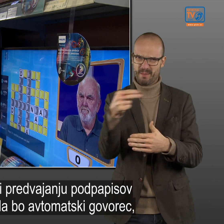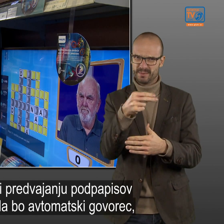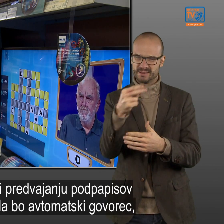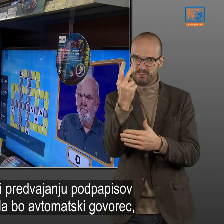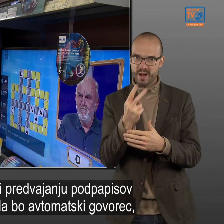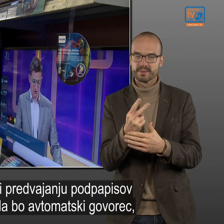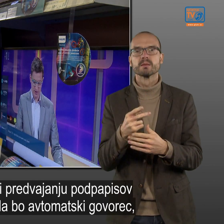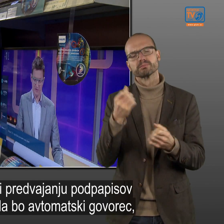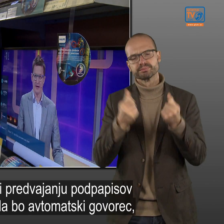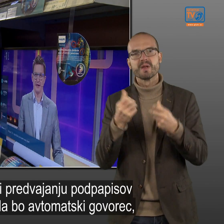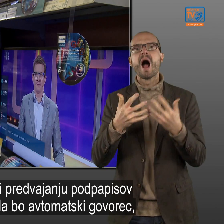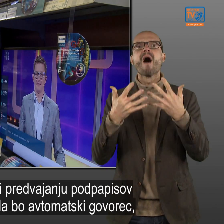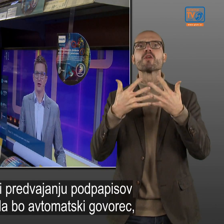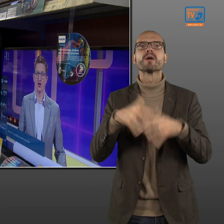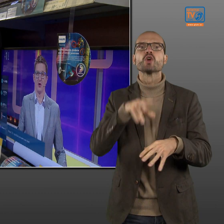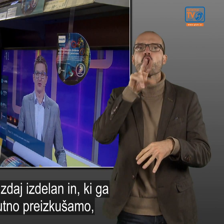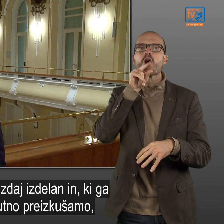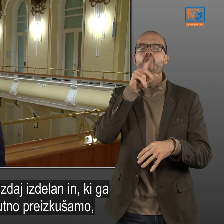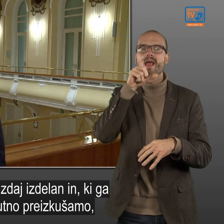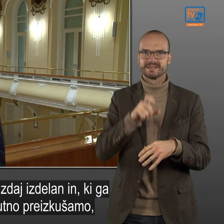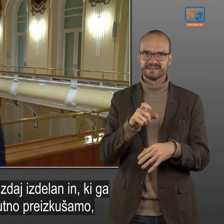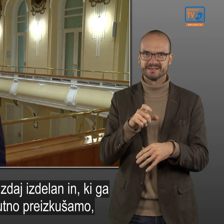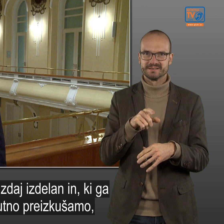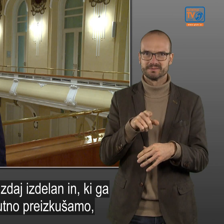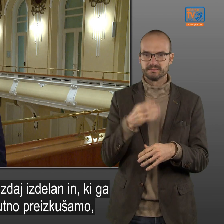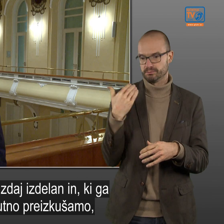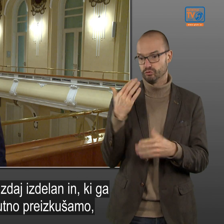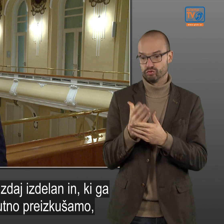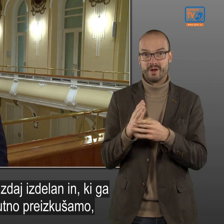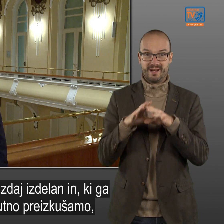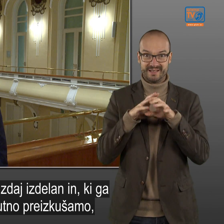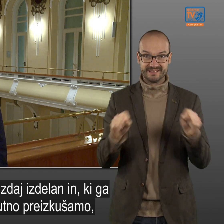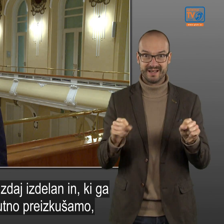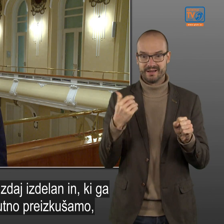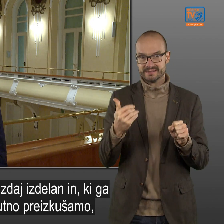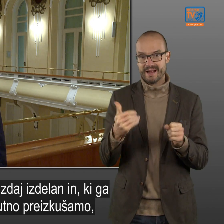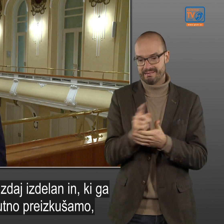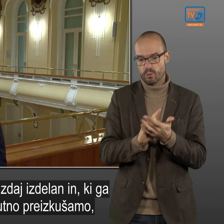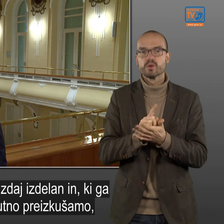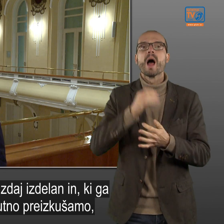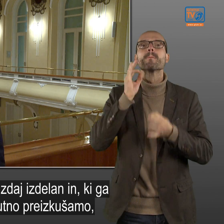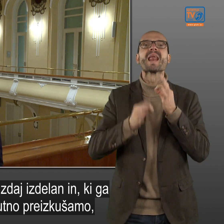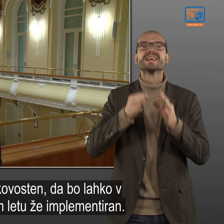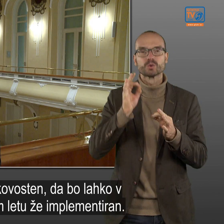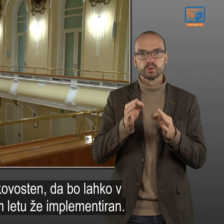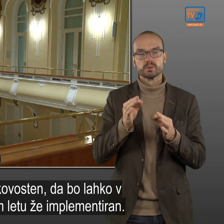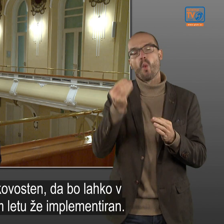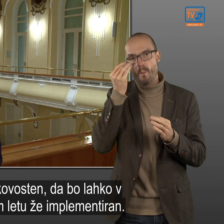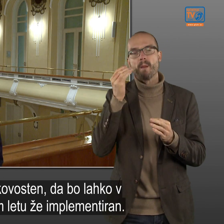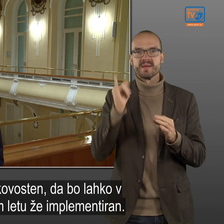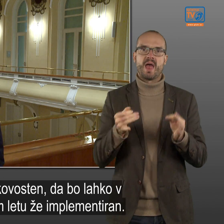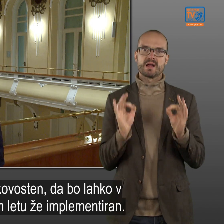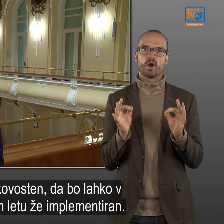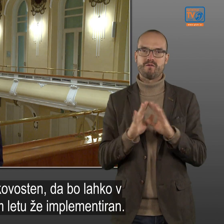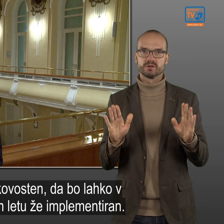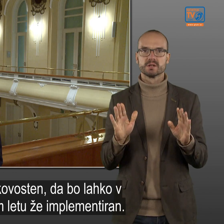da bo ta avtomatski govorec, ki je bil zdaj izdelan in ki se ga trenutno preizkuša, da bo dovolj kakovosten, da bi